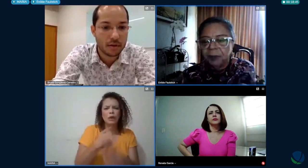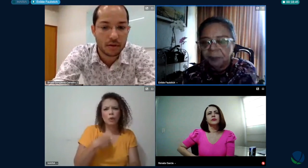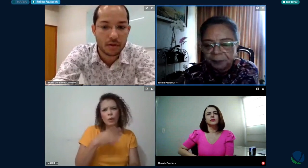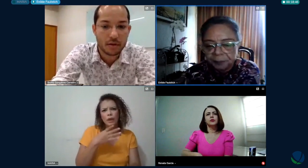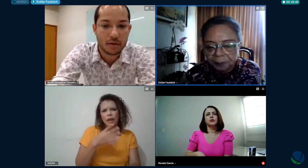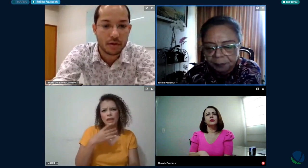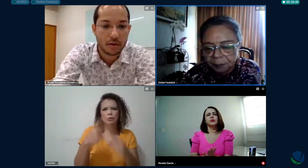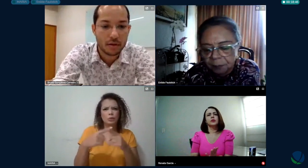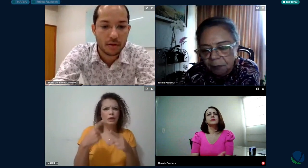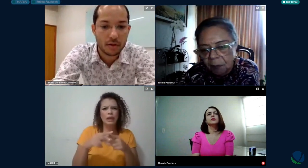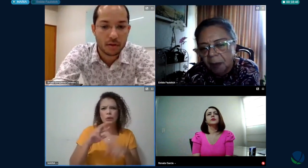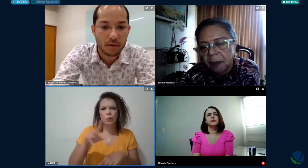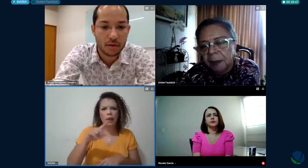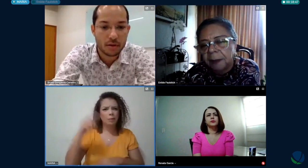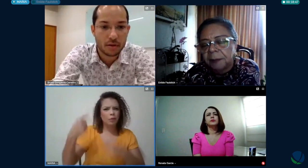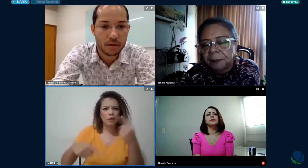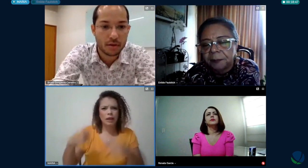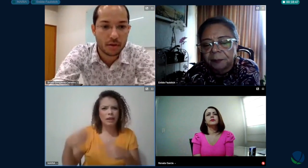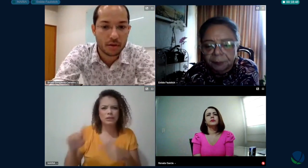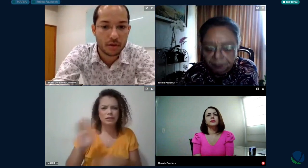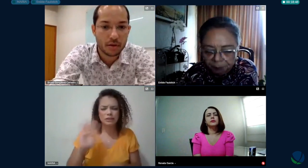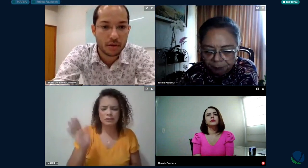Vamos ver.